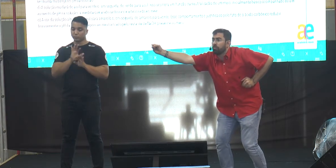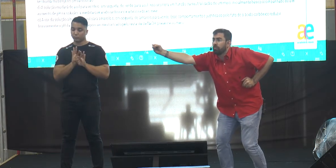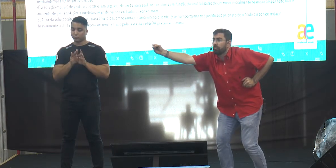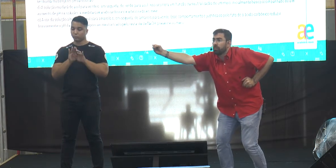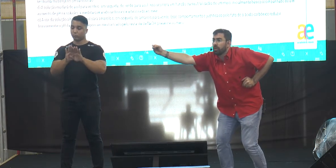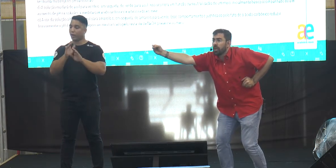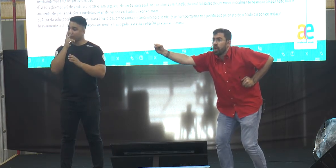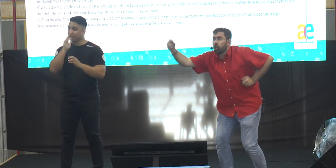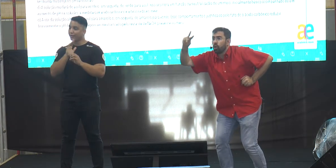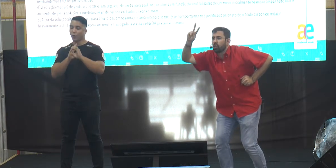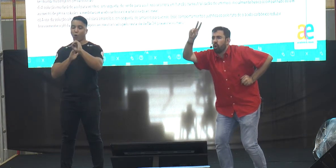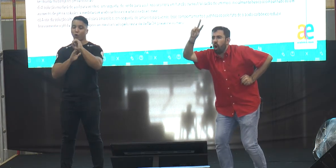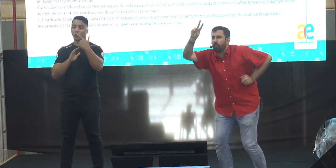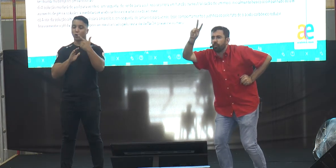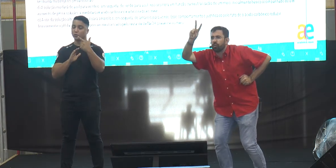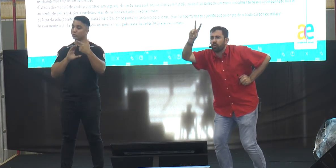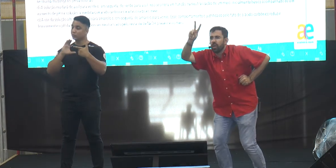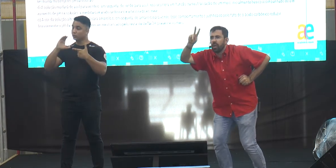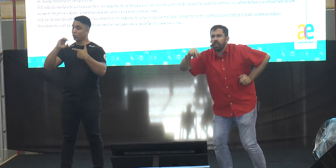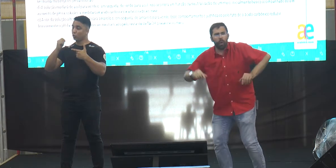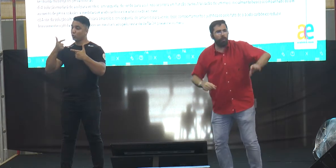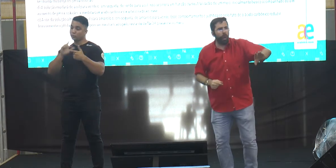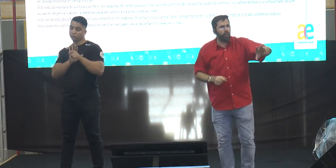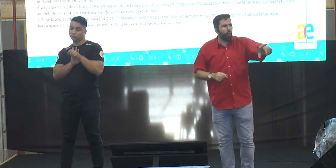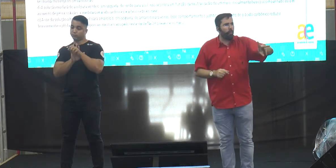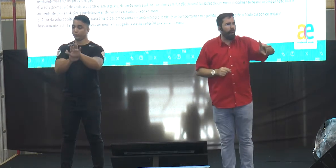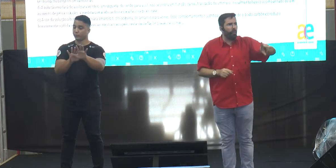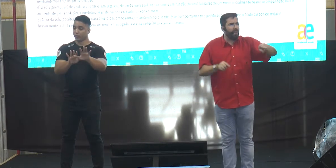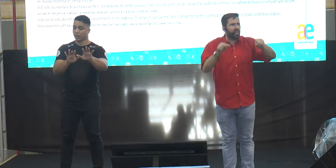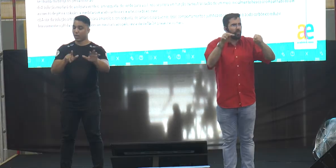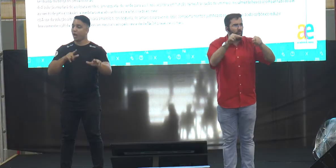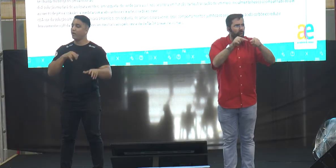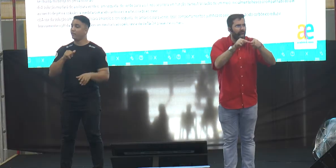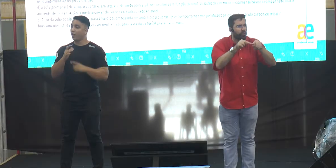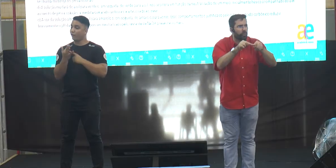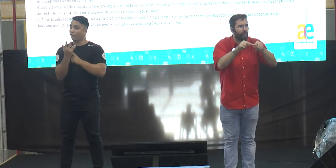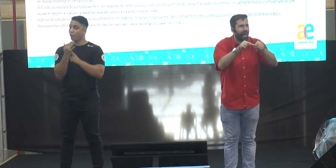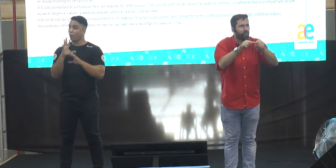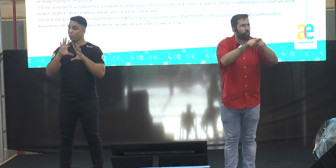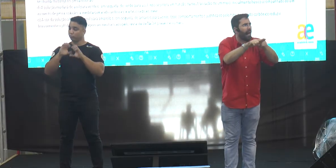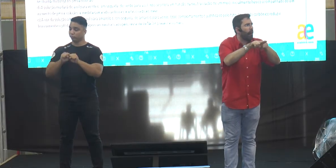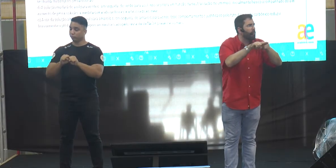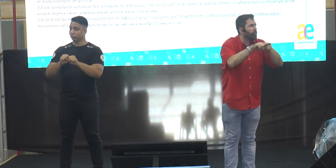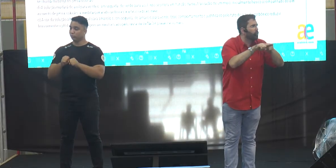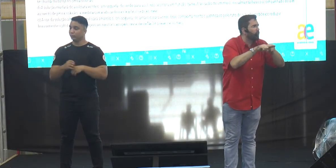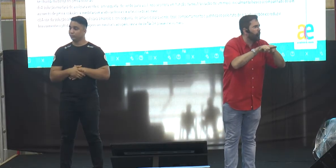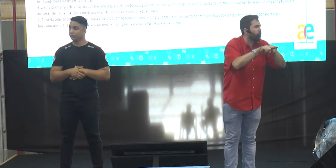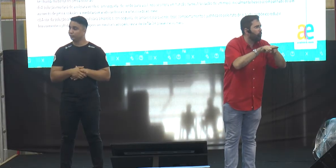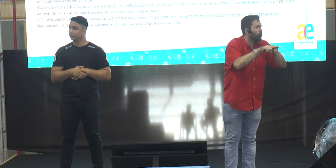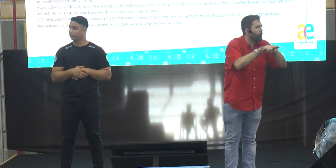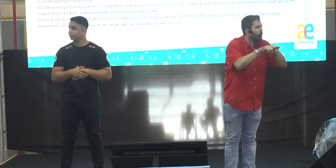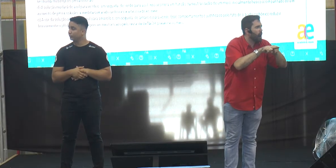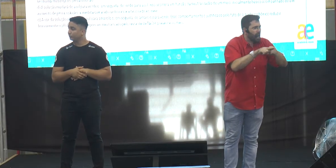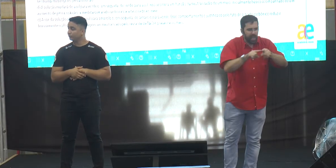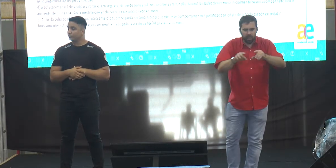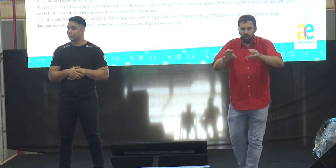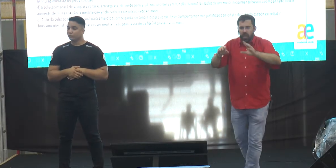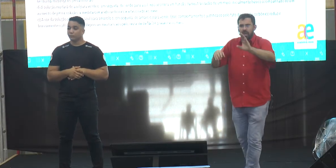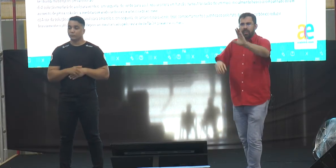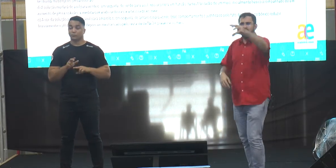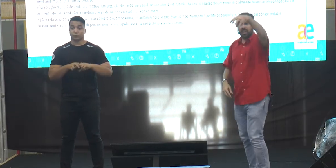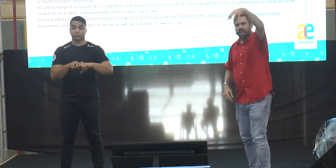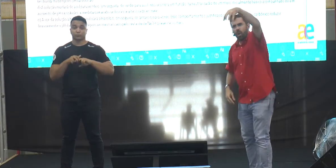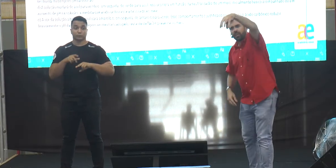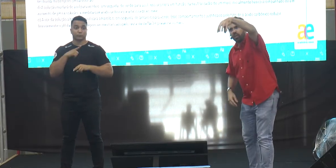oxigênio. Dois corpos não podem ocupar o mesmo lugar no espaço ao mesmo tempo.